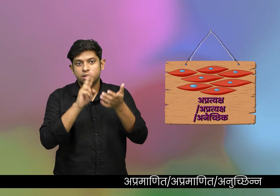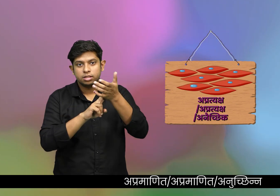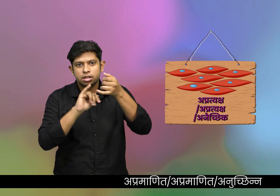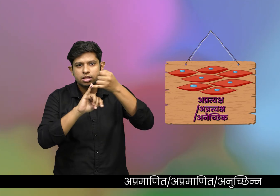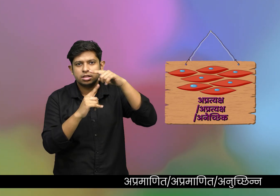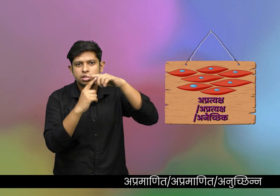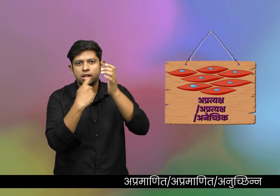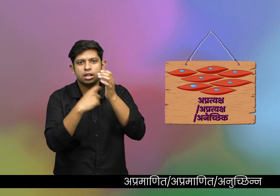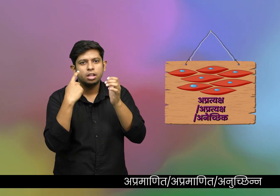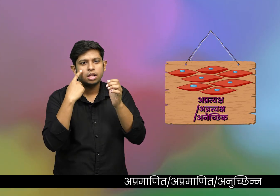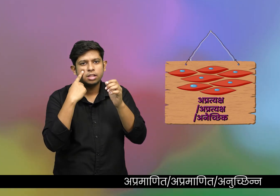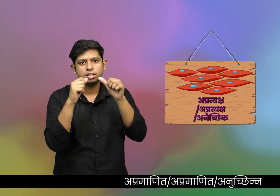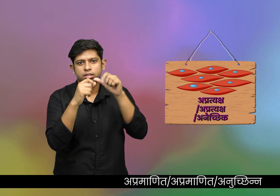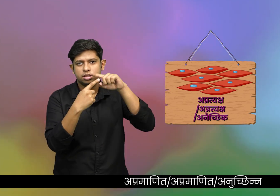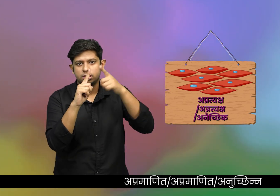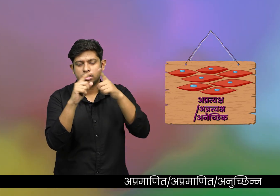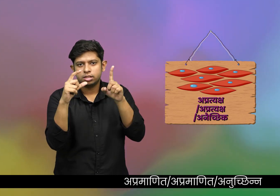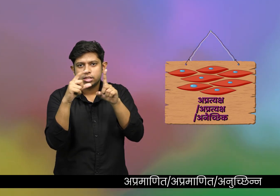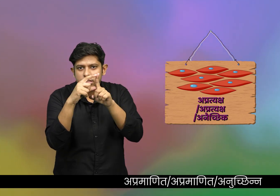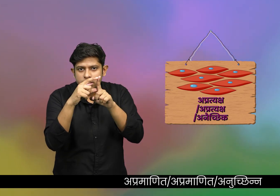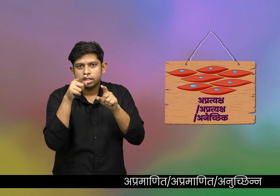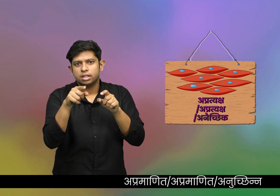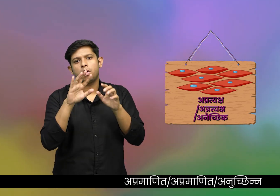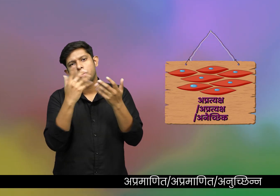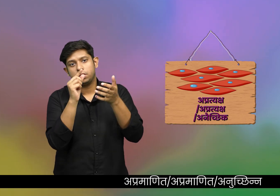अप्रमाणित अप्रमाणगणित अनुच्छिन्न.